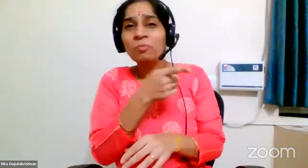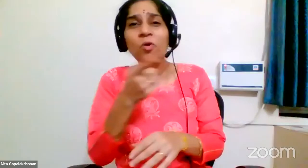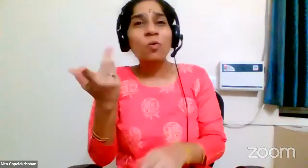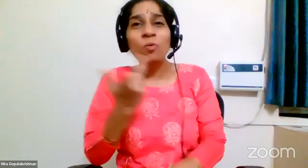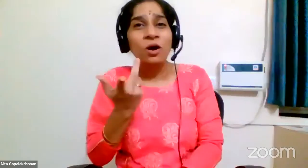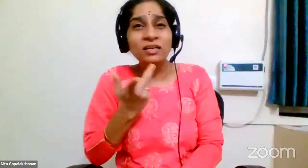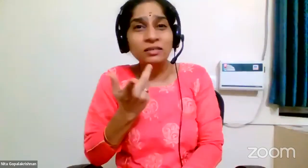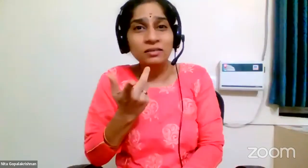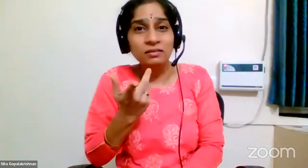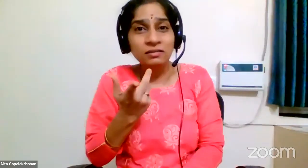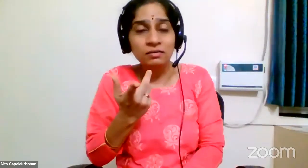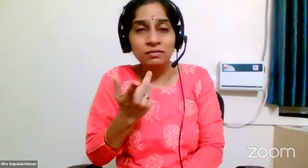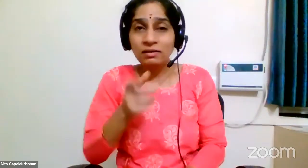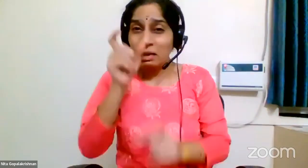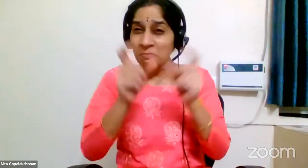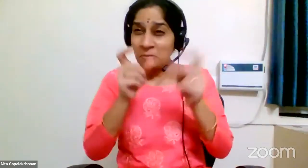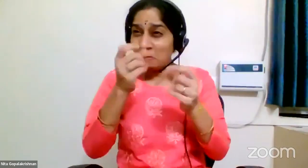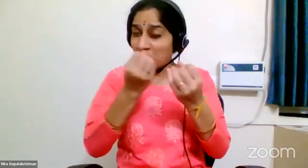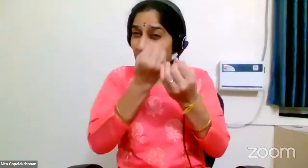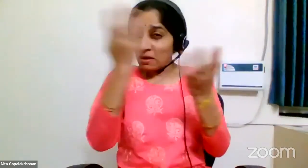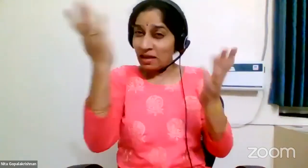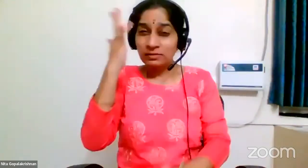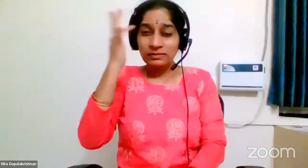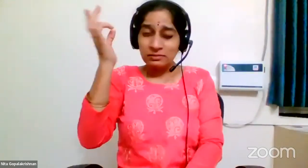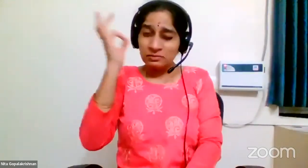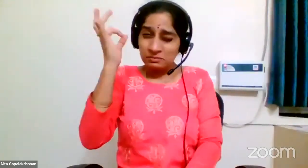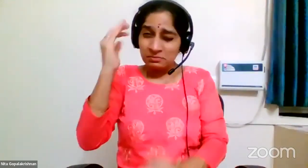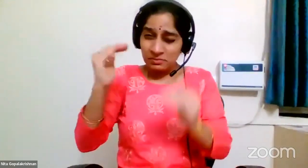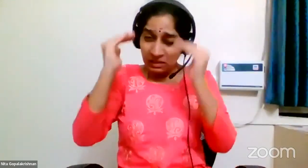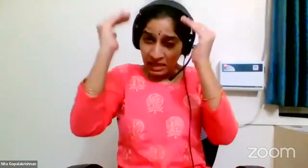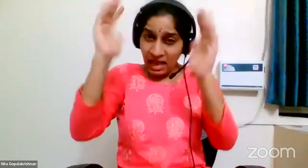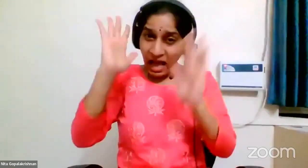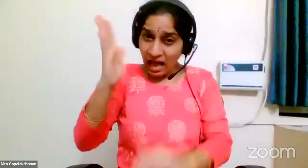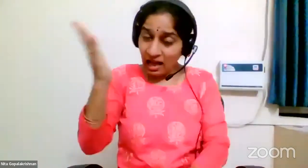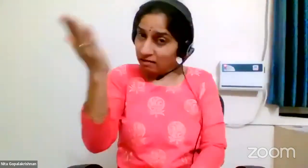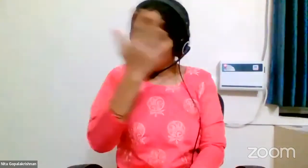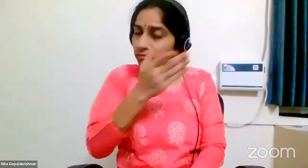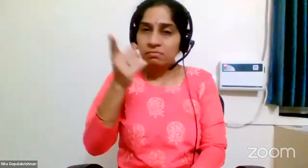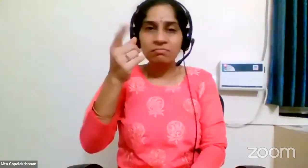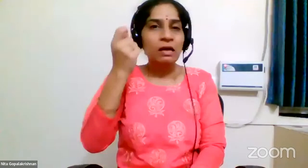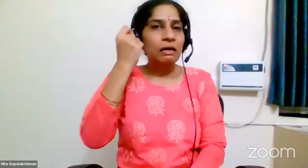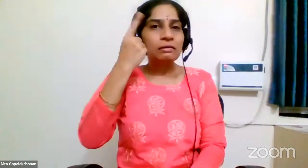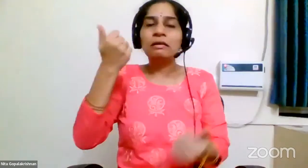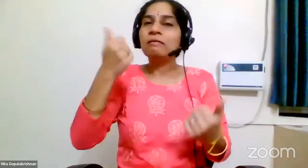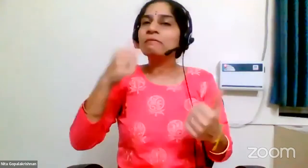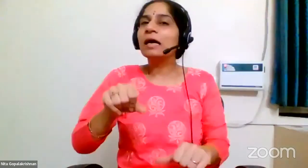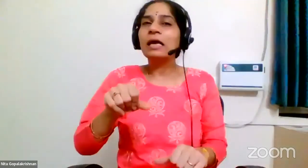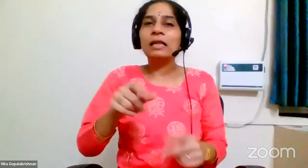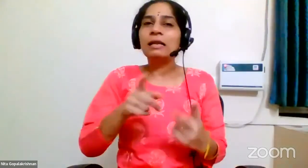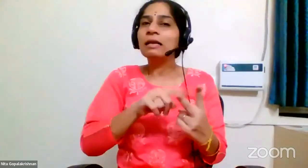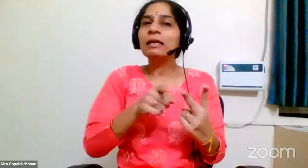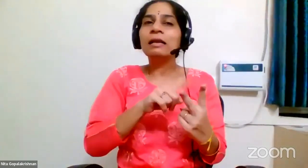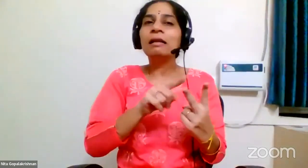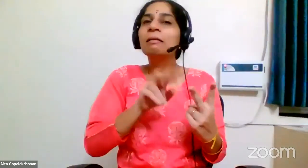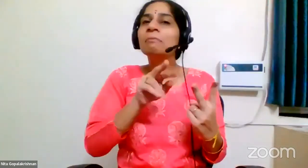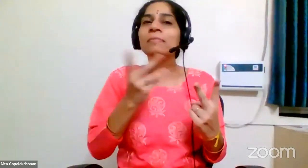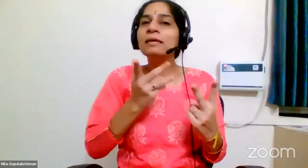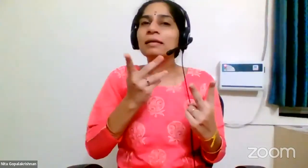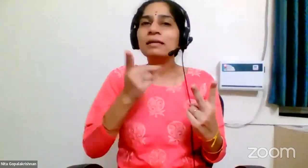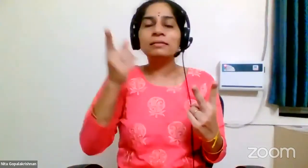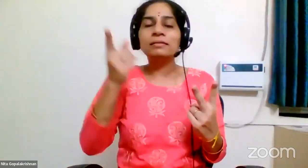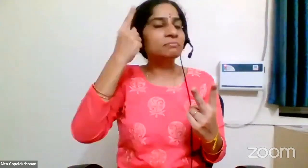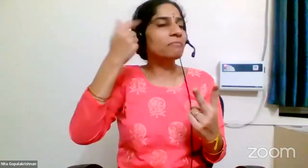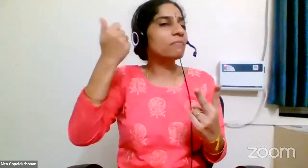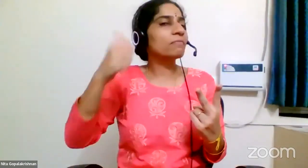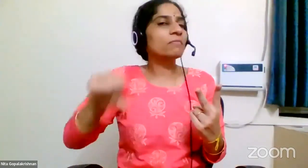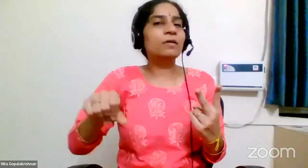लोग भी इस बात को नहीं समझ पाते कि कर्म क्या है और अकर्म क्या है। इसीलिए मैं तुम्हें इसके बारे में